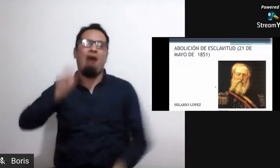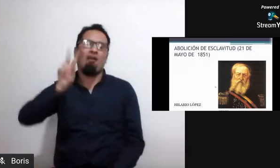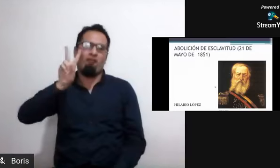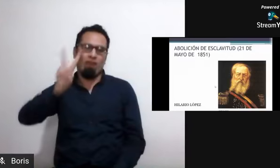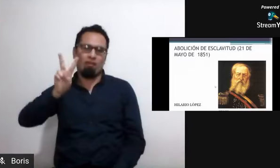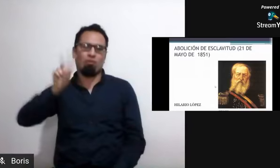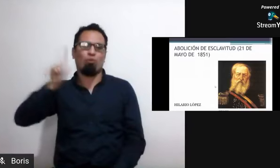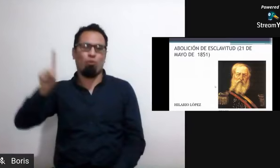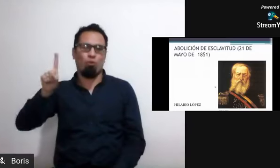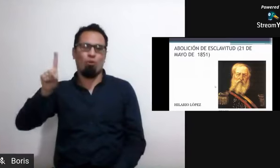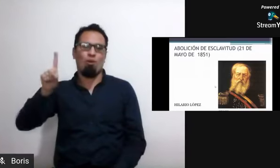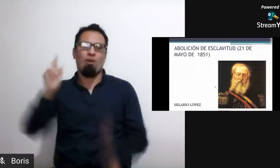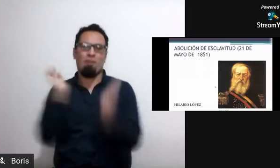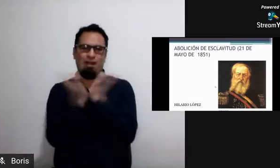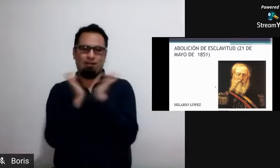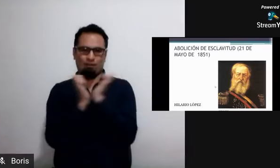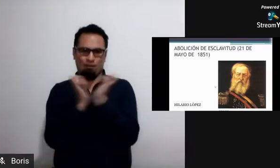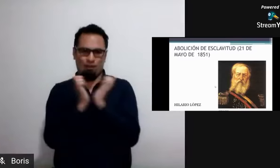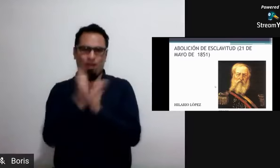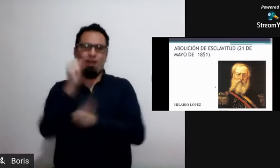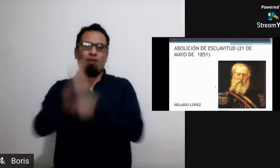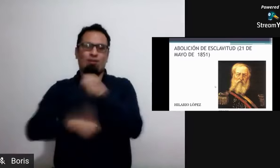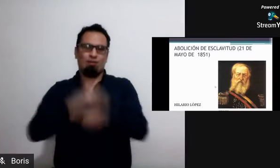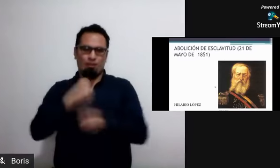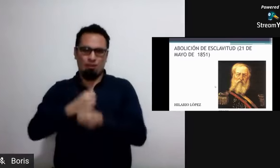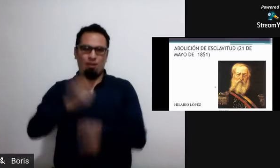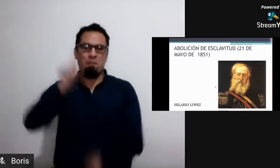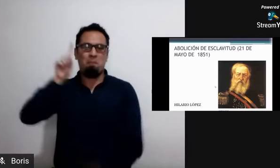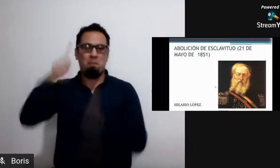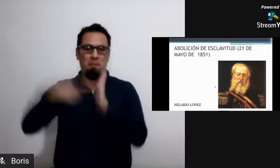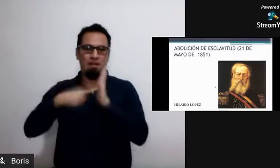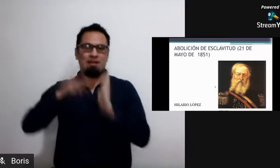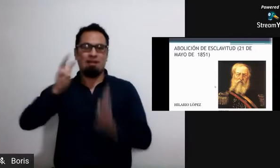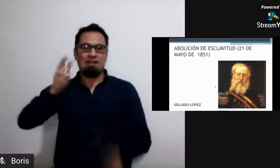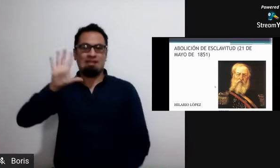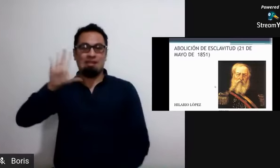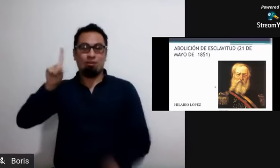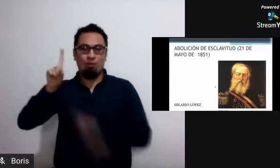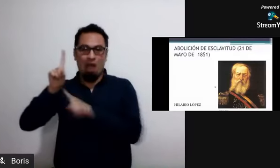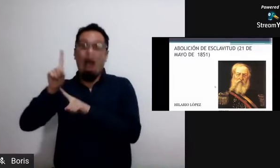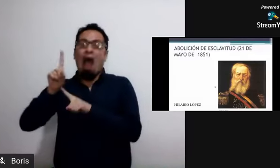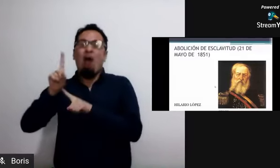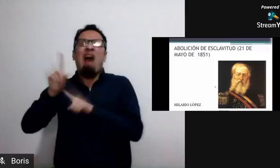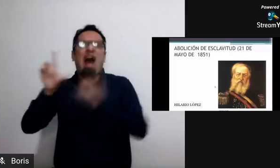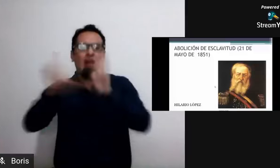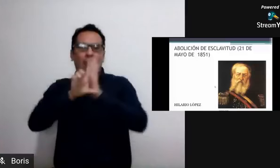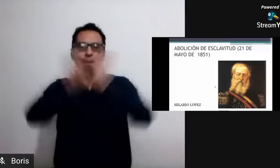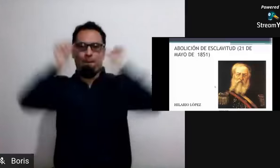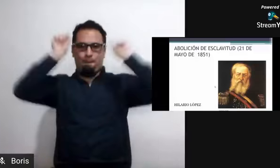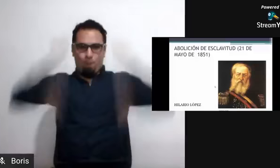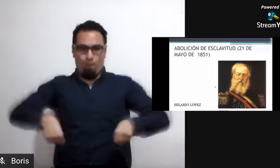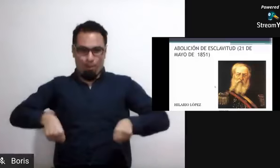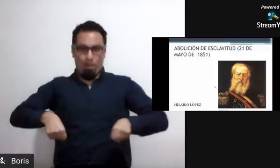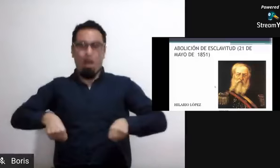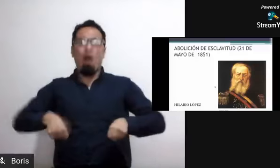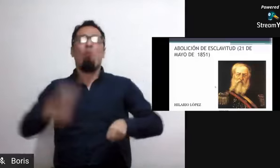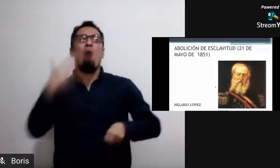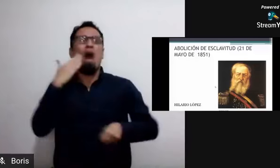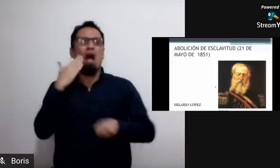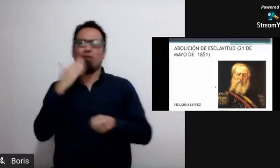el 1 de enero, sin embargo, se aprueba el 21 de mayo de 1851. Se aprueba